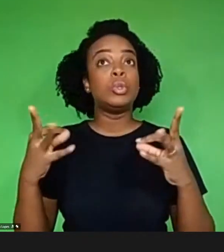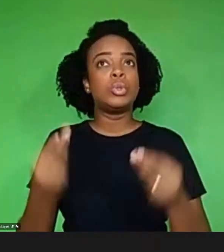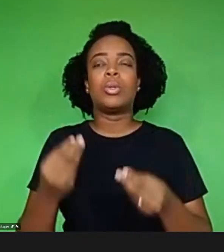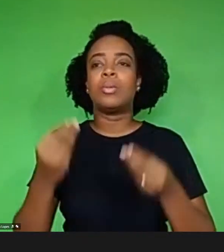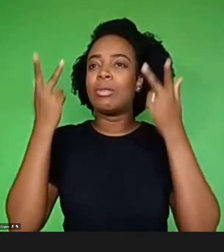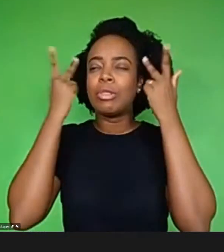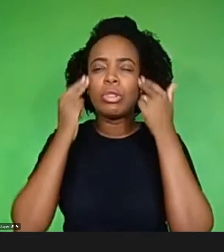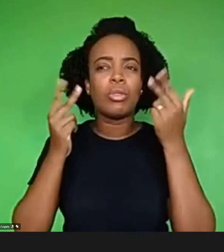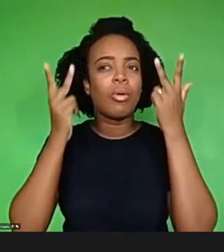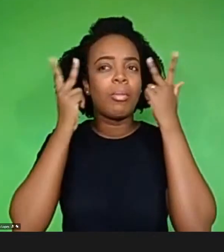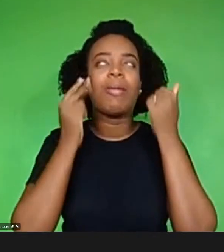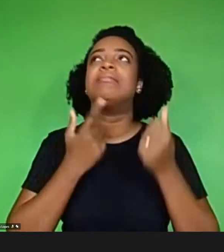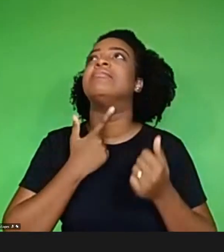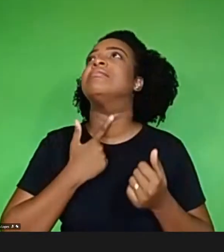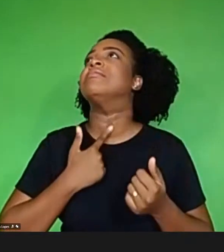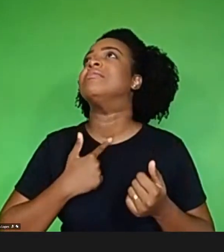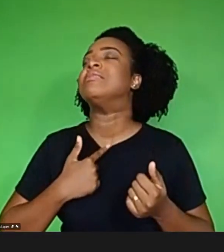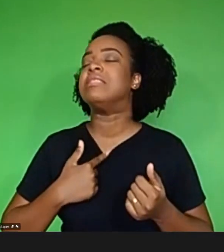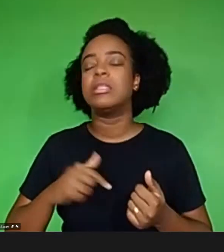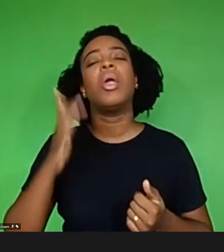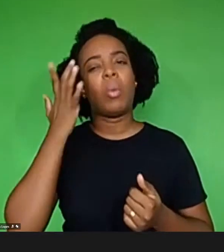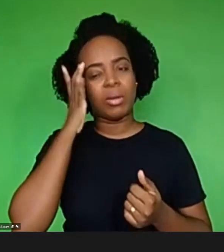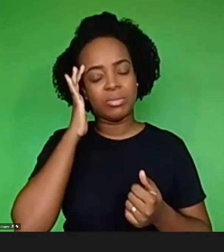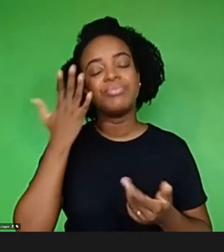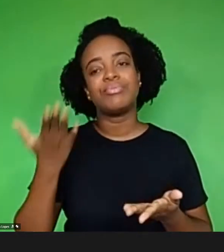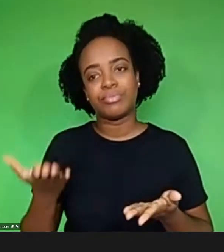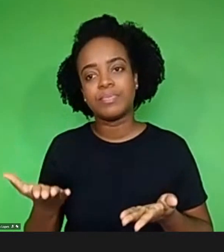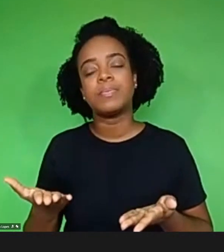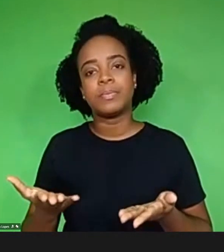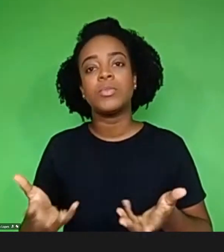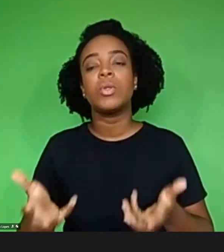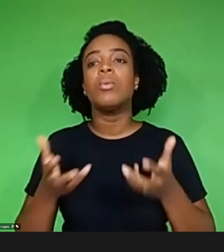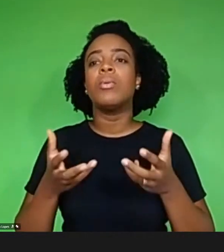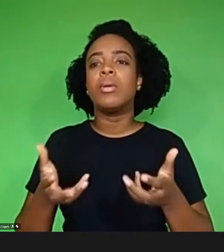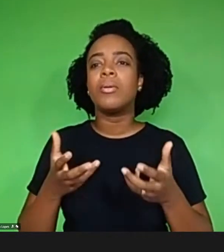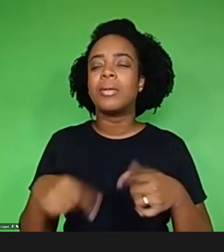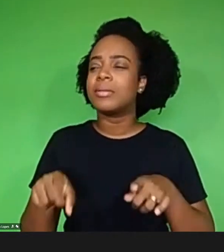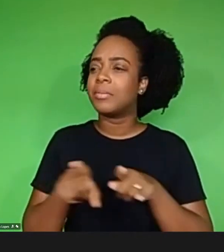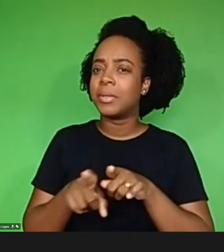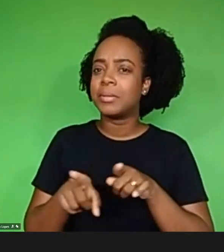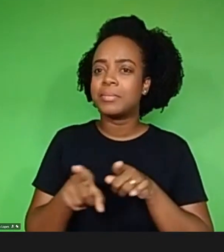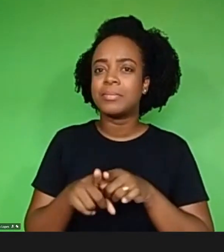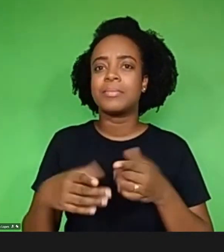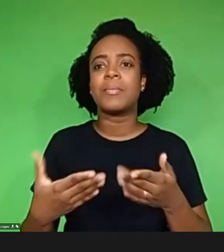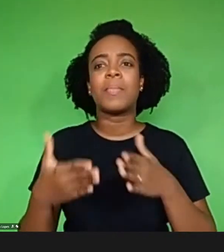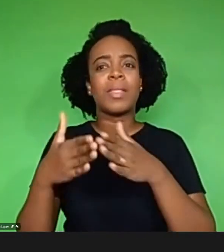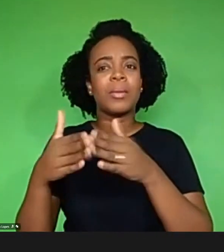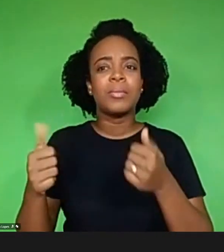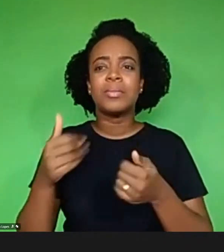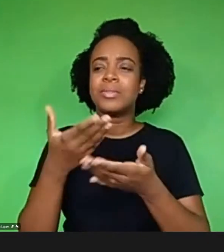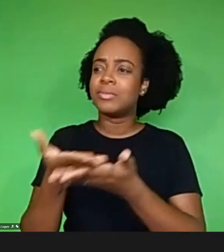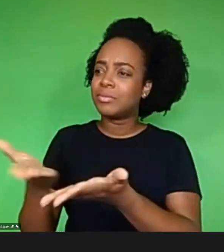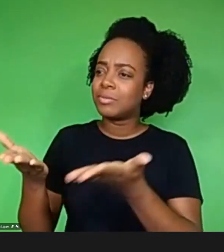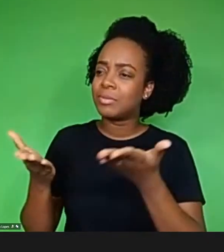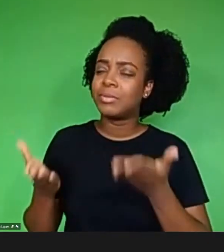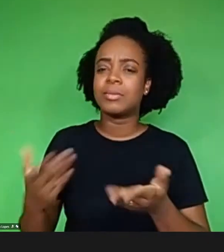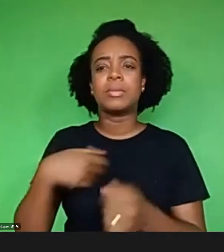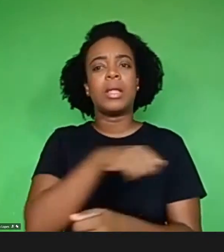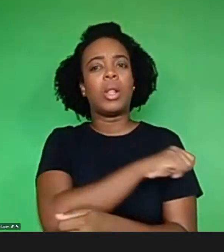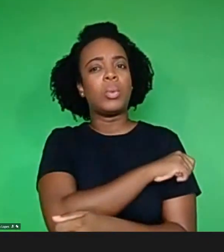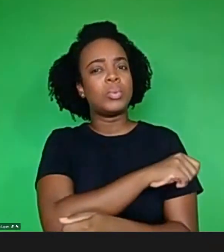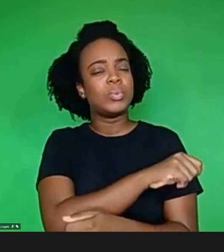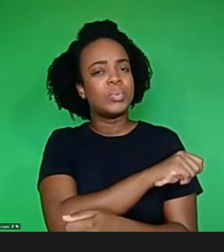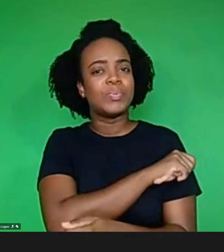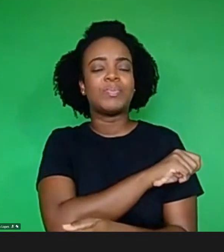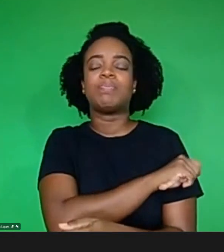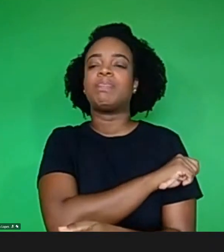todos. Então, eu quero também pedir a todos os nossos alunos eu sei que essas